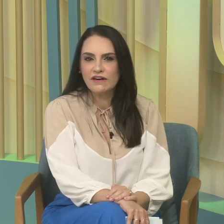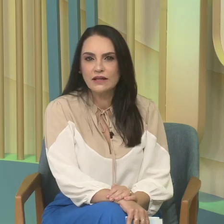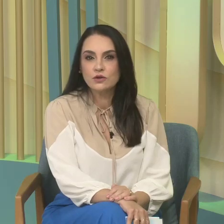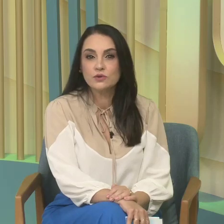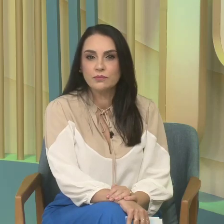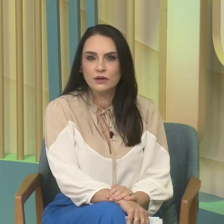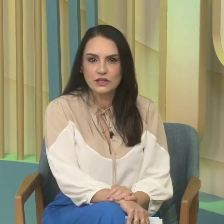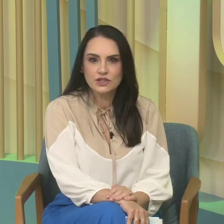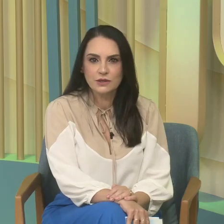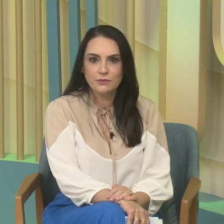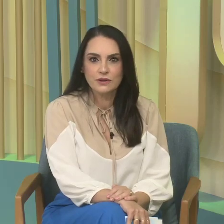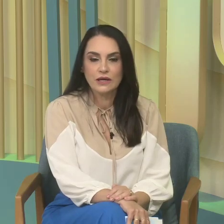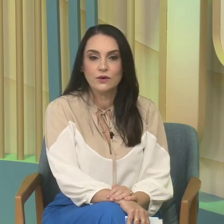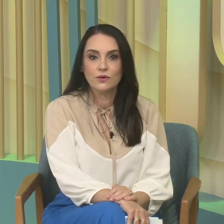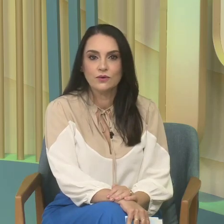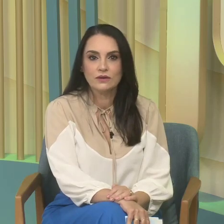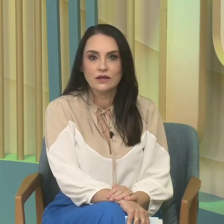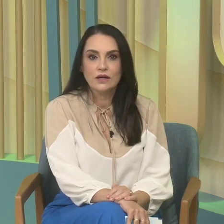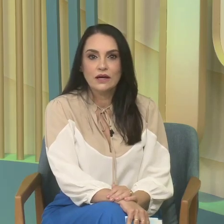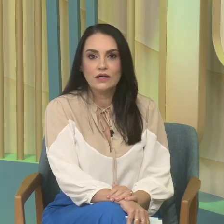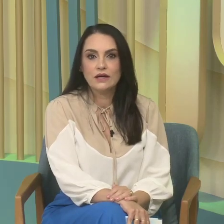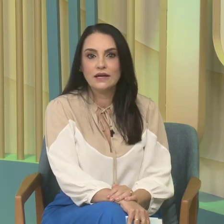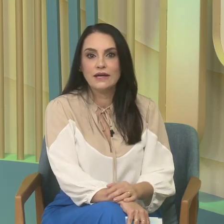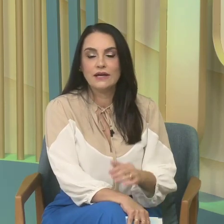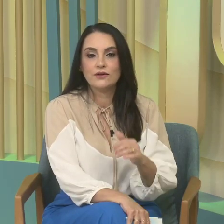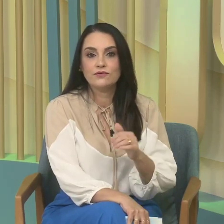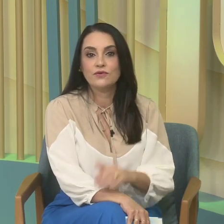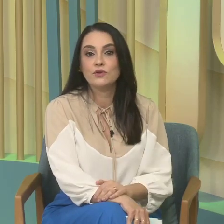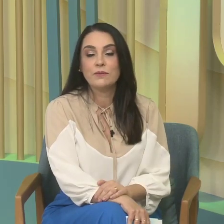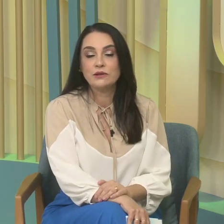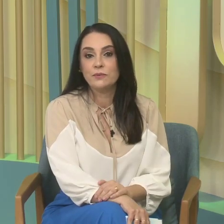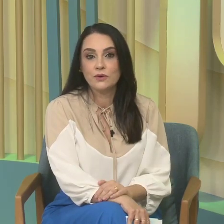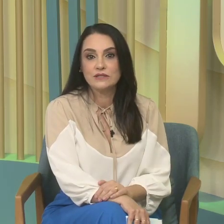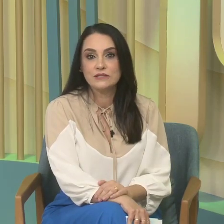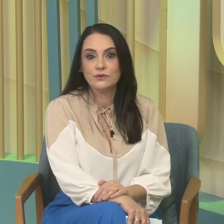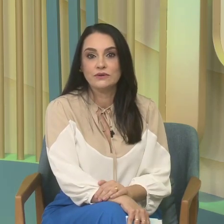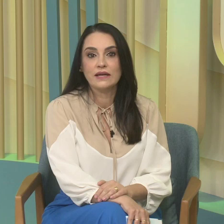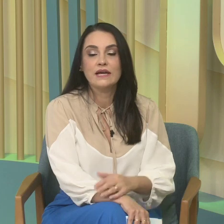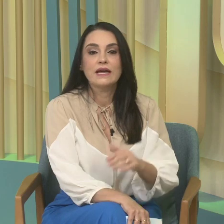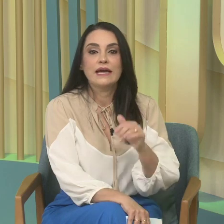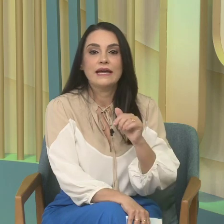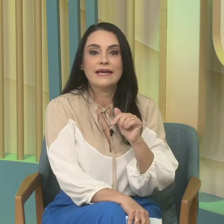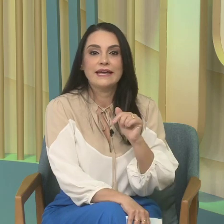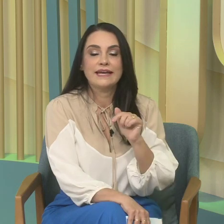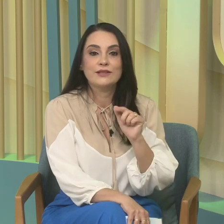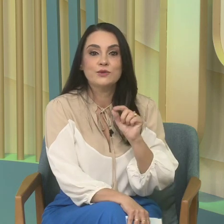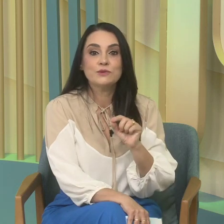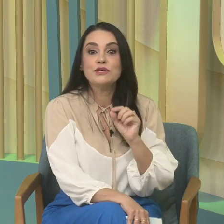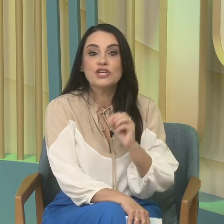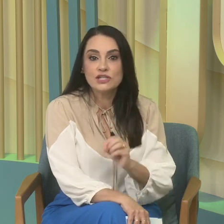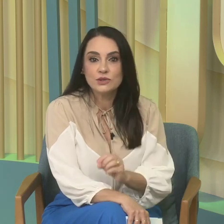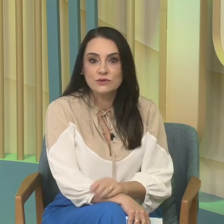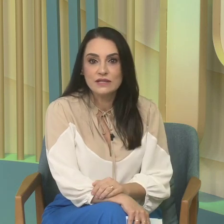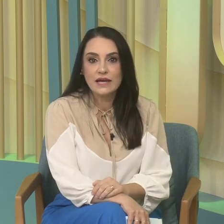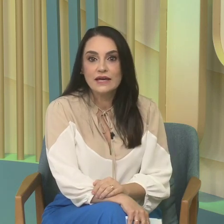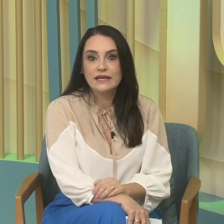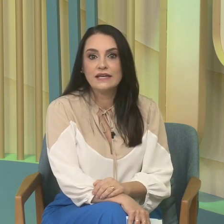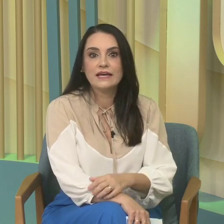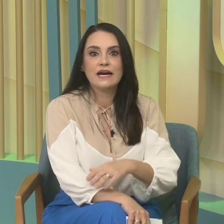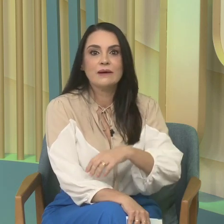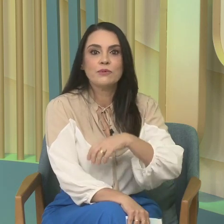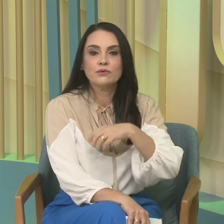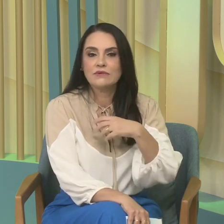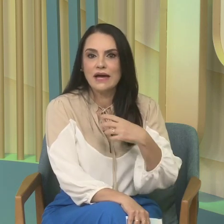A gente continua aqui falando de política, porque ontem foi tomado posse, ontem, dos ministros,